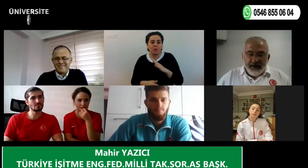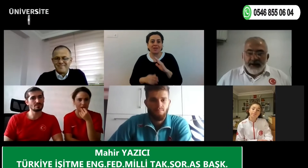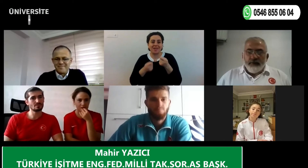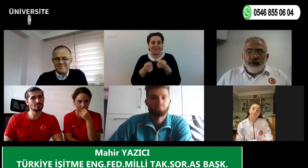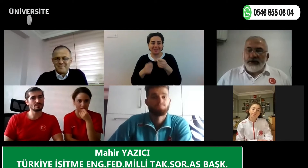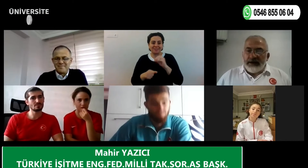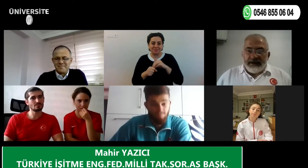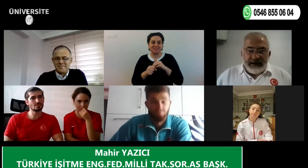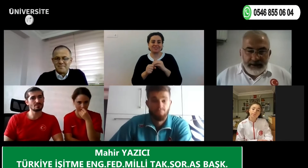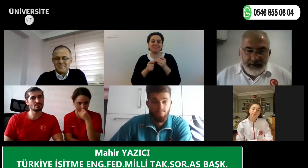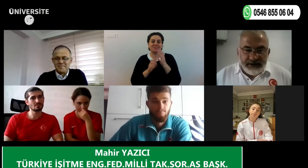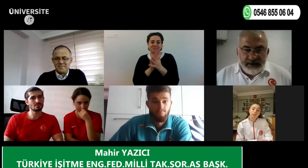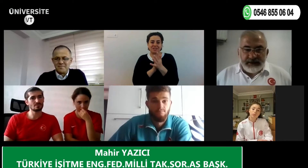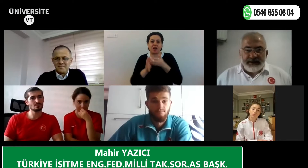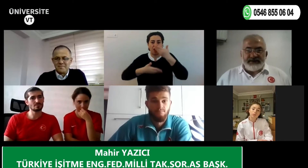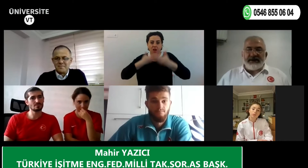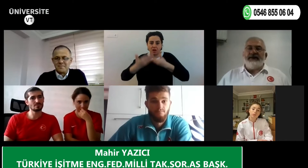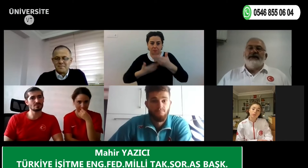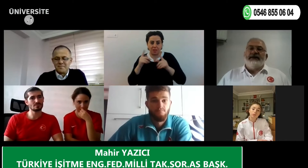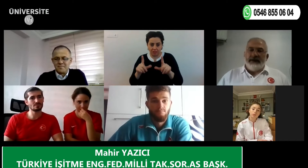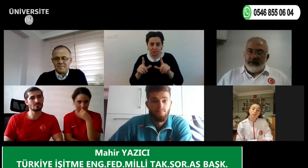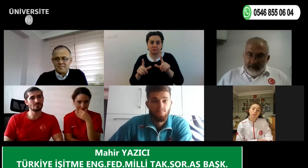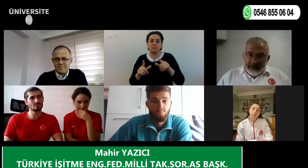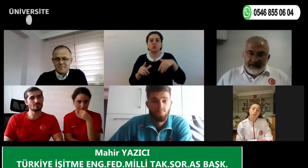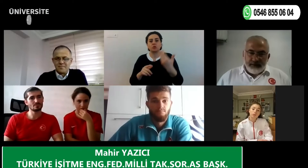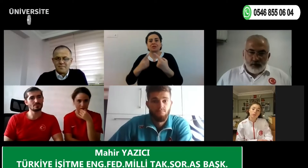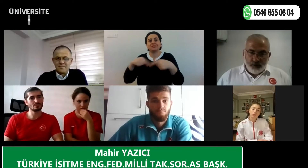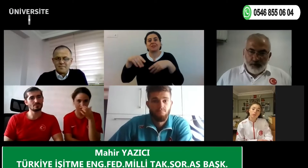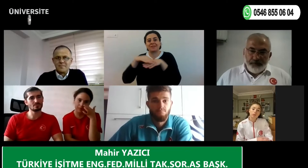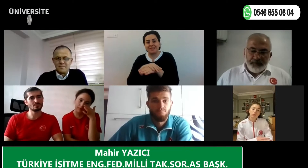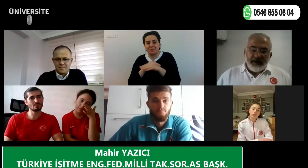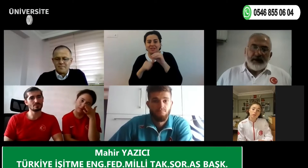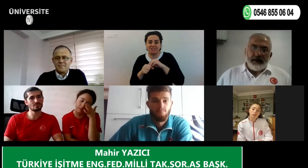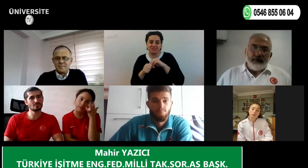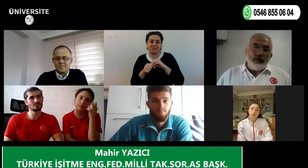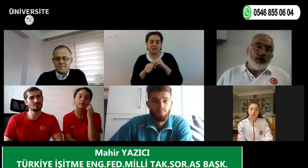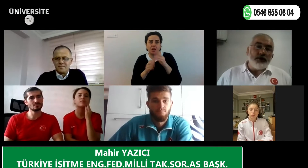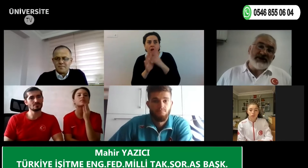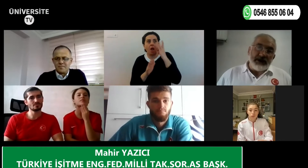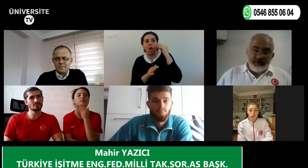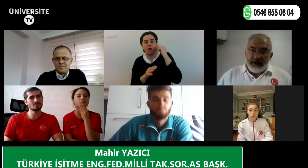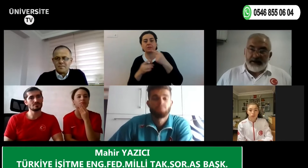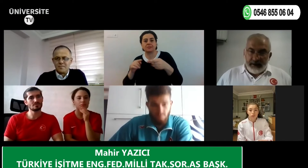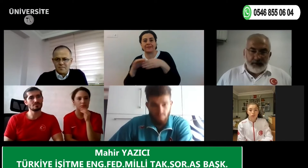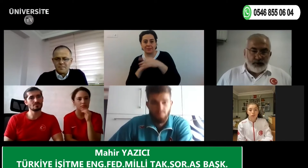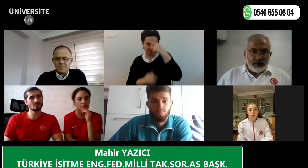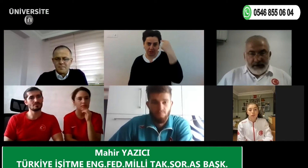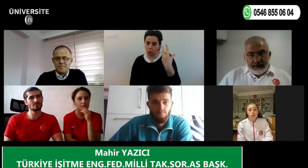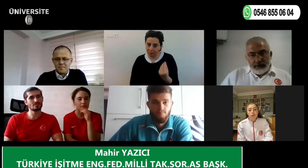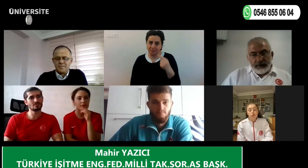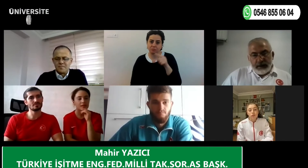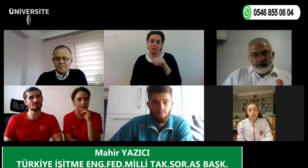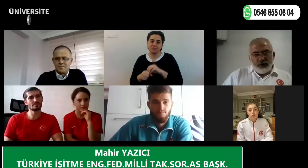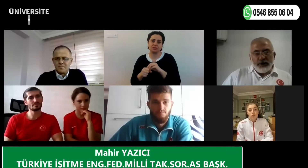lazım. Bunu ilgili daire başkanlıklarımıza ilettik bu konuyu. Bu konuda bir çalışma yapılıyor.